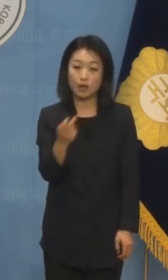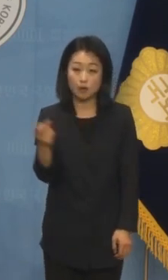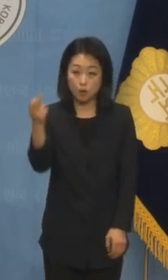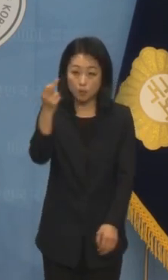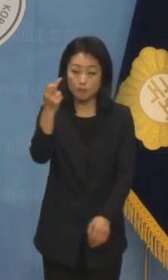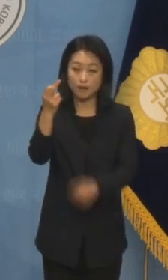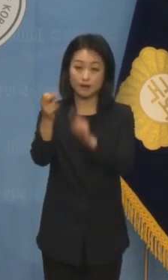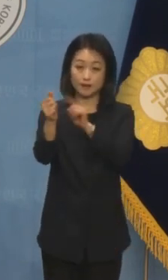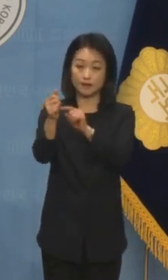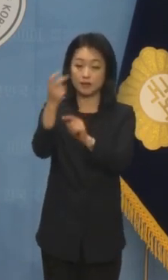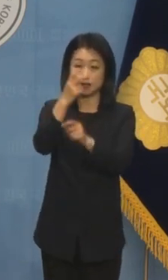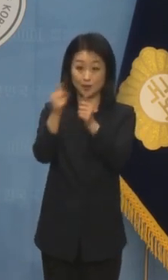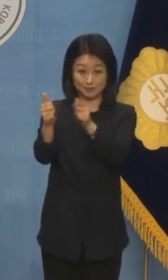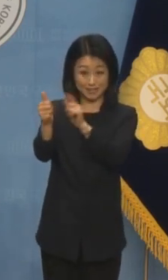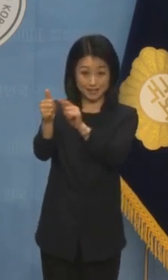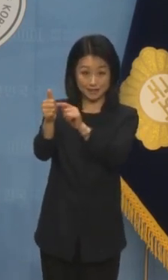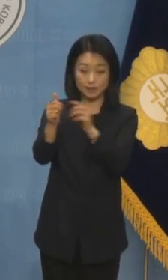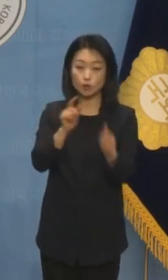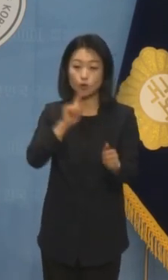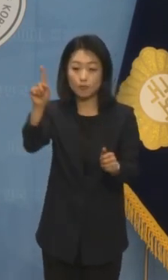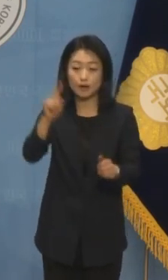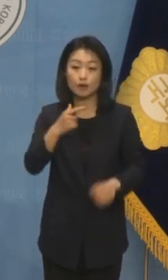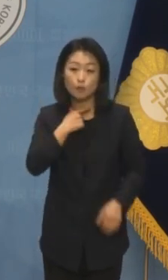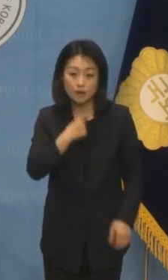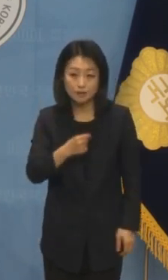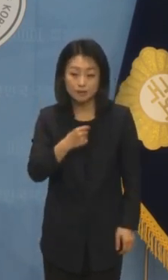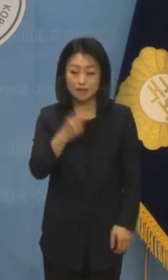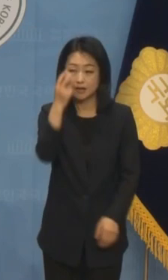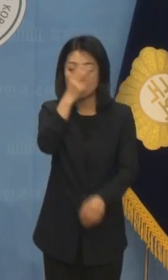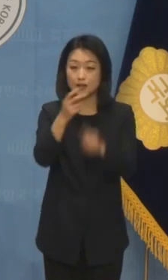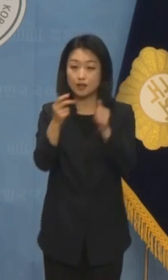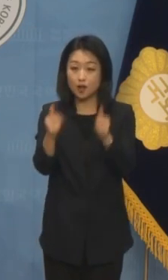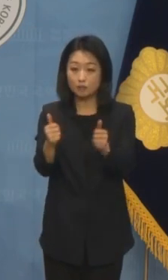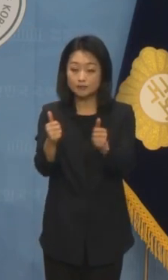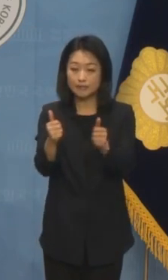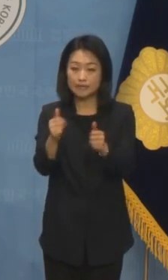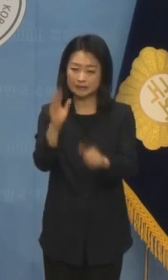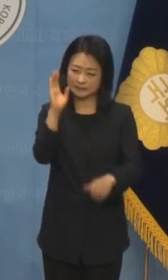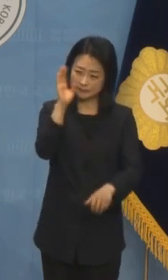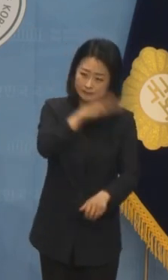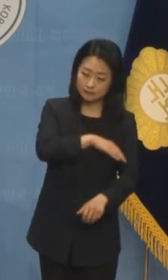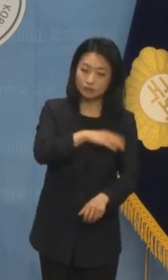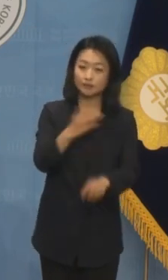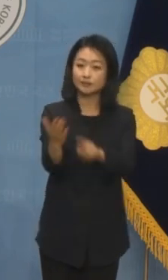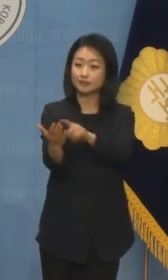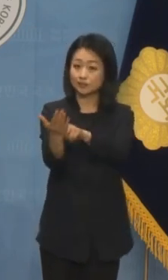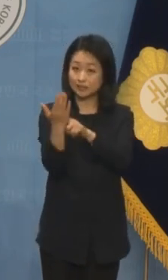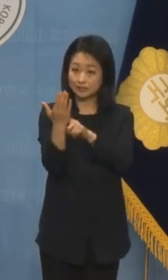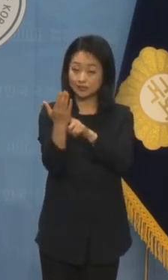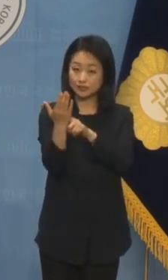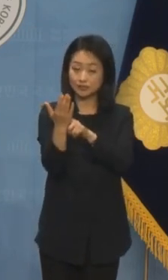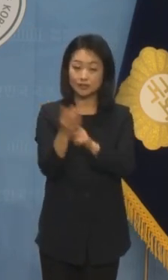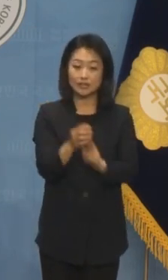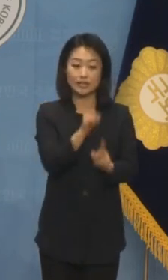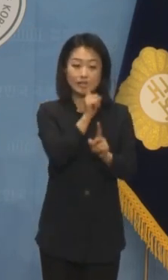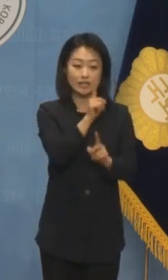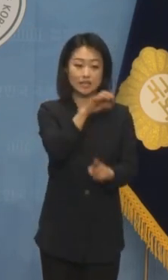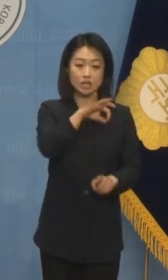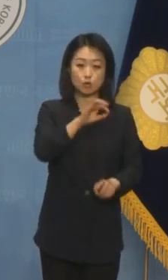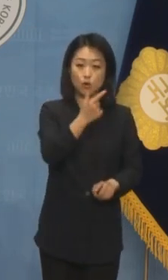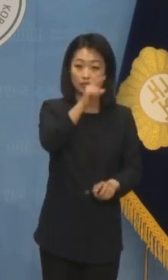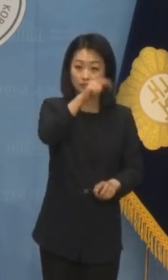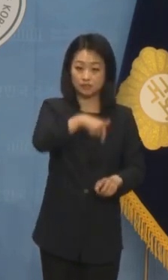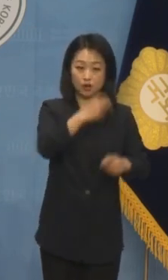탄핵에 나서겠습니다. 검찰의 추악한 민낯이 또 폭로되었습니다. 이번에는 이원석